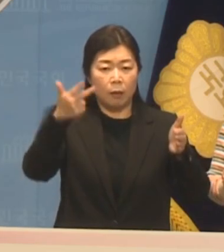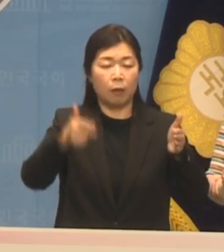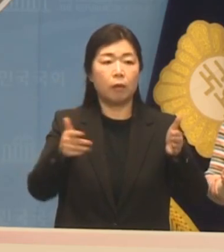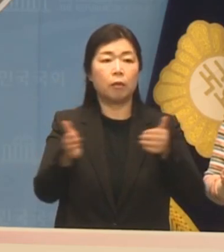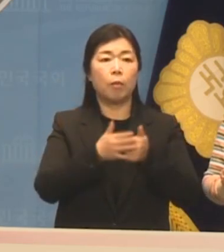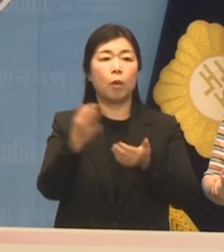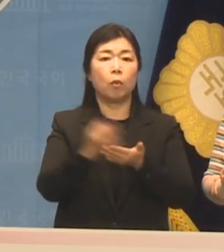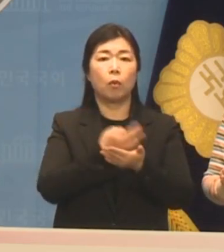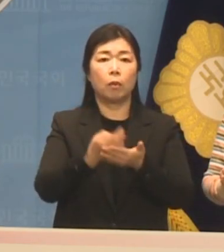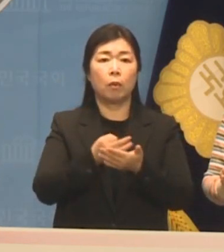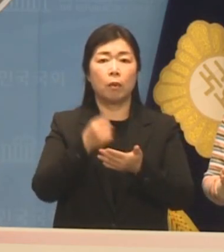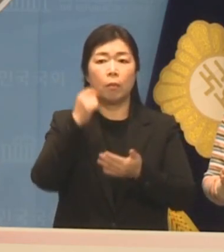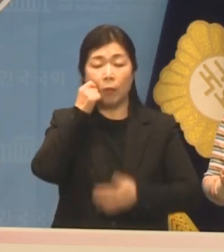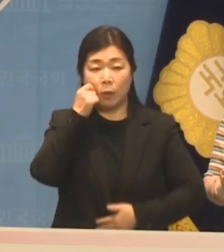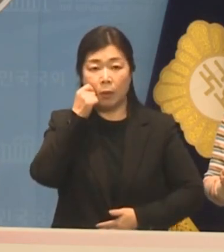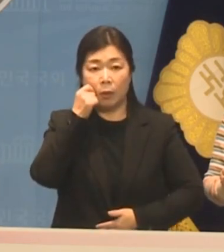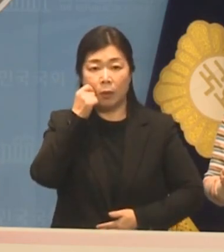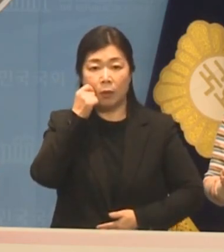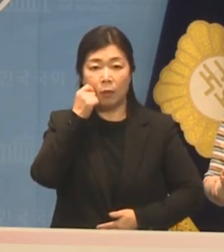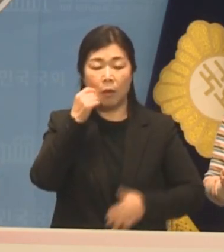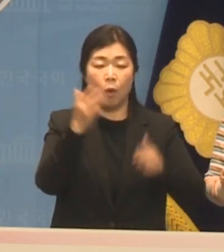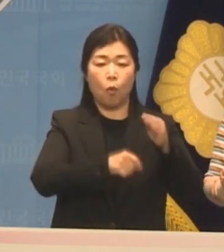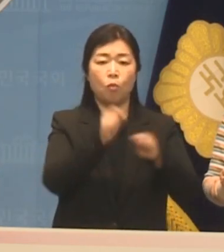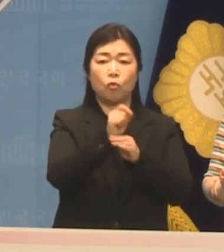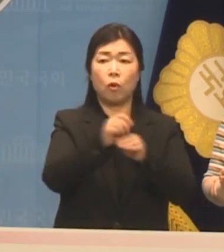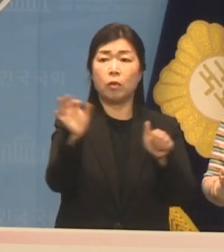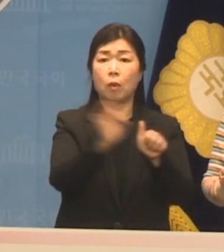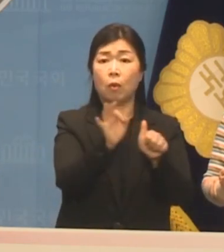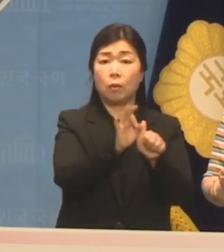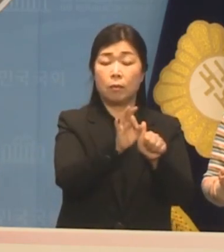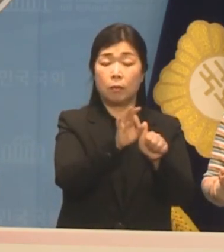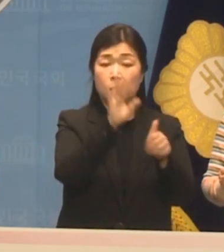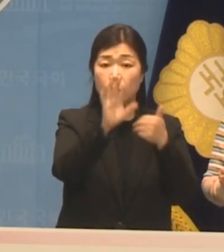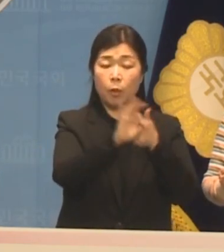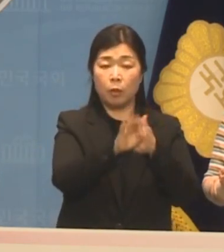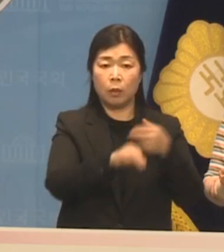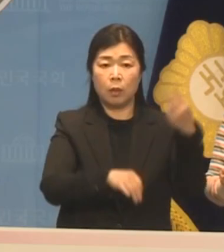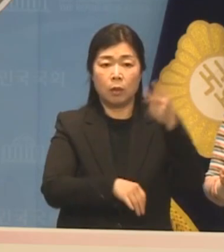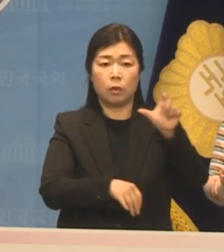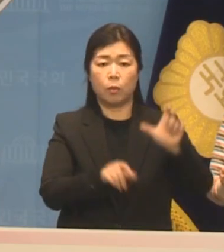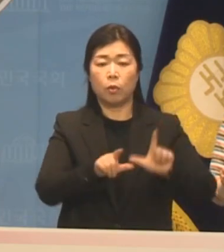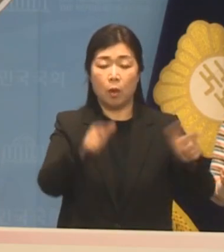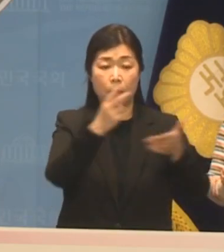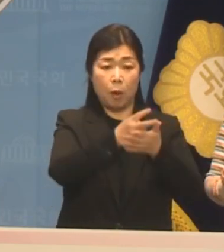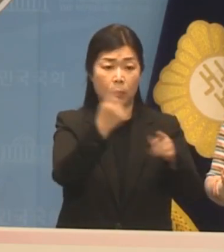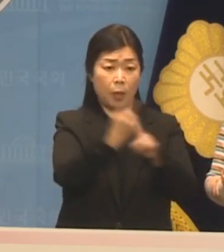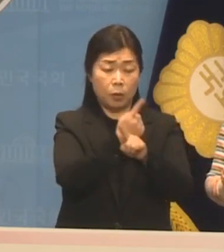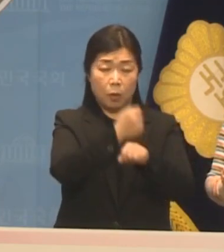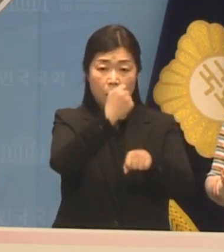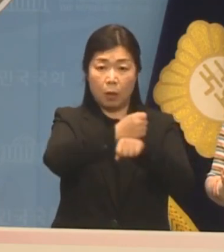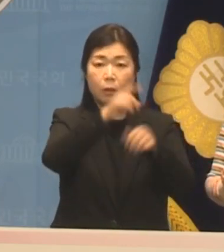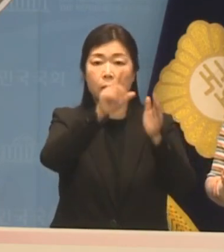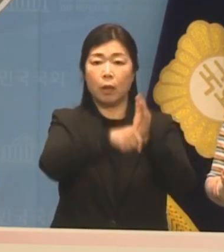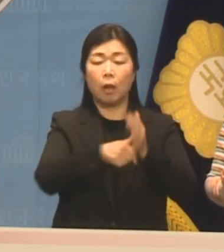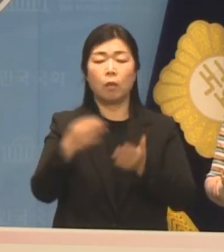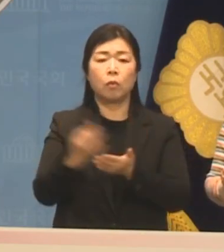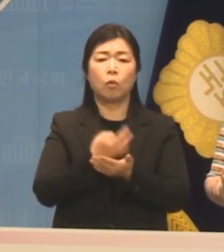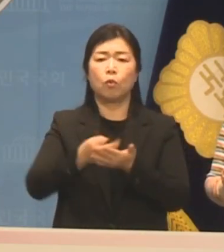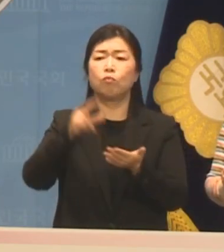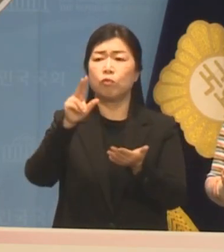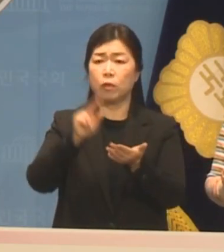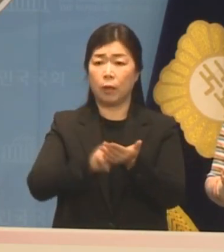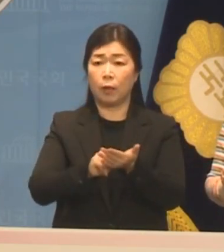공백이 발생하고 있습니다. 공무원 연금의 경우 2015년 개정하면서 이 소득 공백